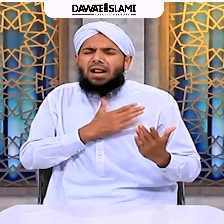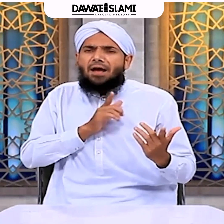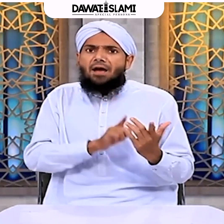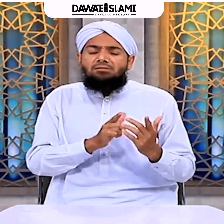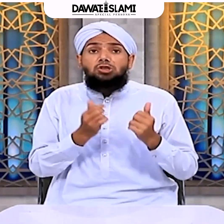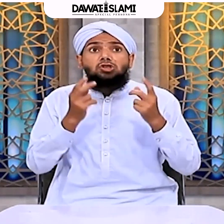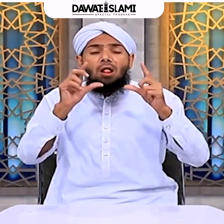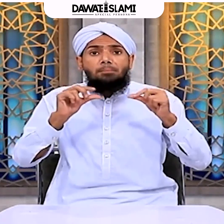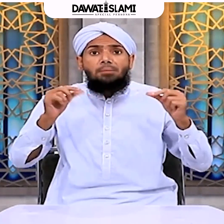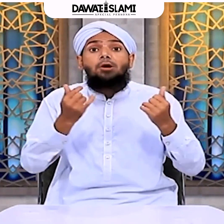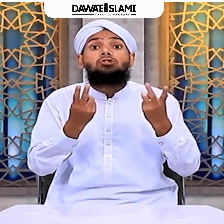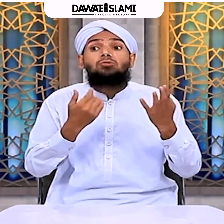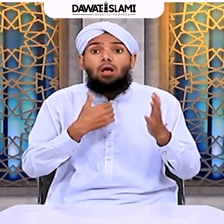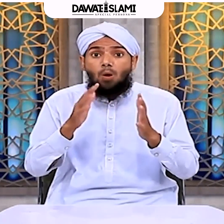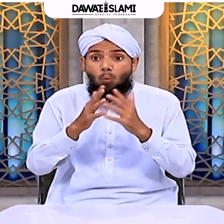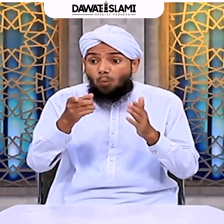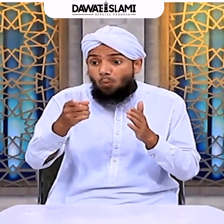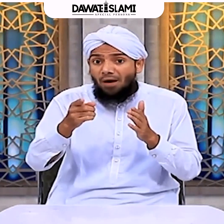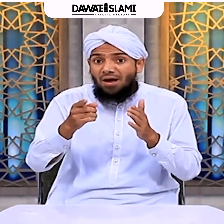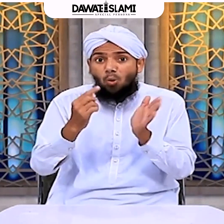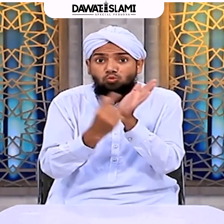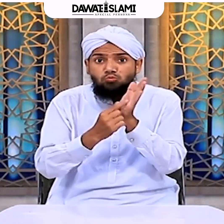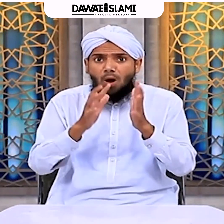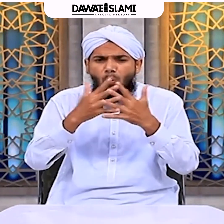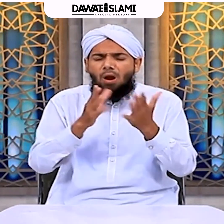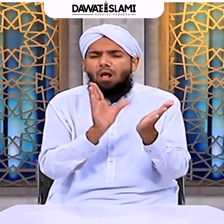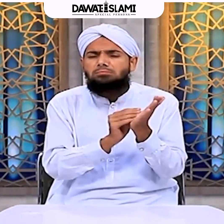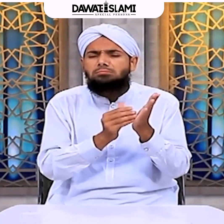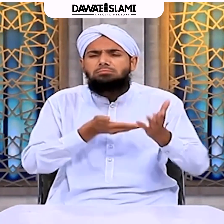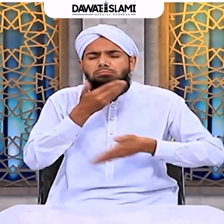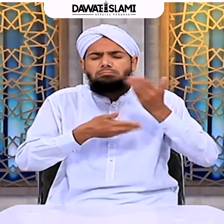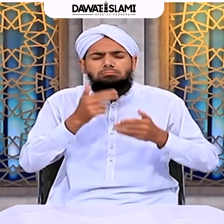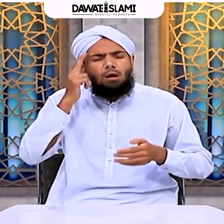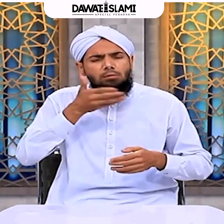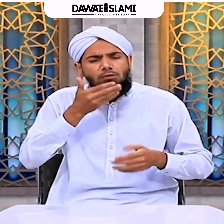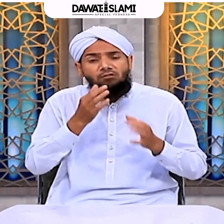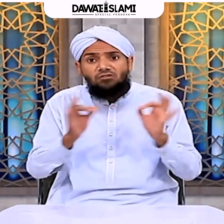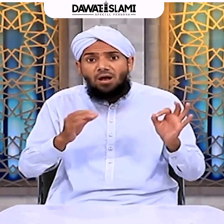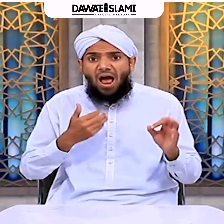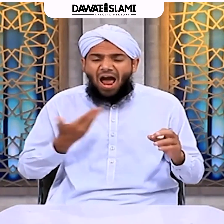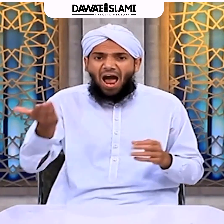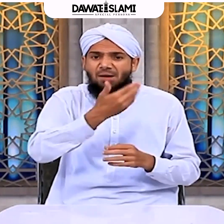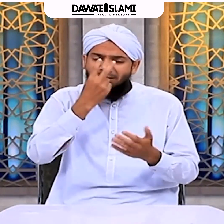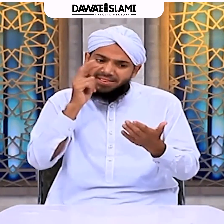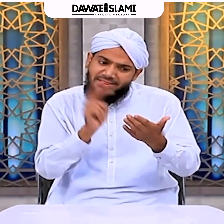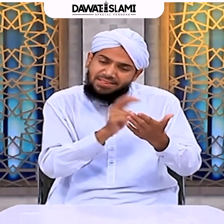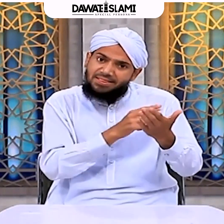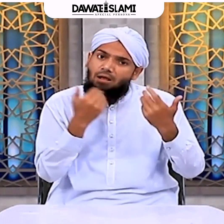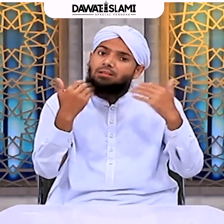حضرت عثمان غنی رضی اللہ عنہ زبانی قرآن پاک پڑھا کرتے تھے ہم کم از کم زیارت ہی کر لیں حضرت عثمان غنی رضی اللہ عنہ